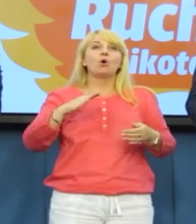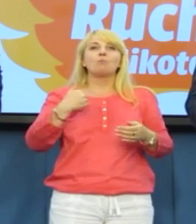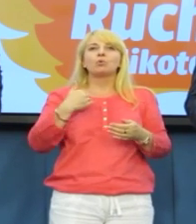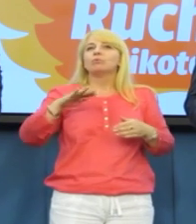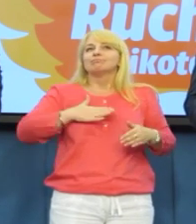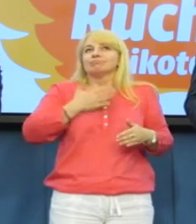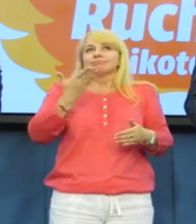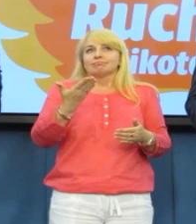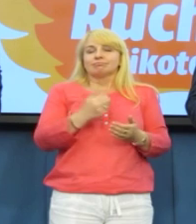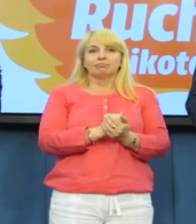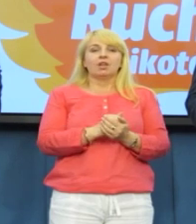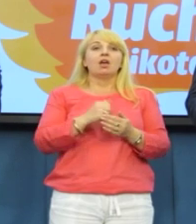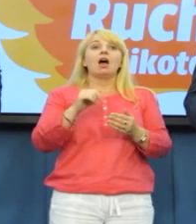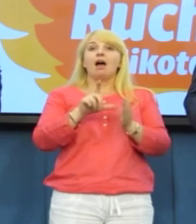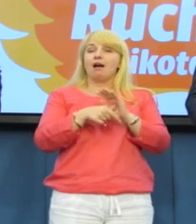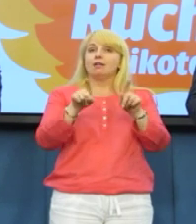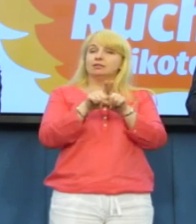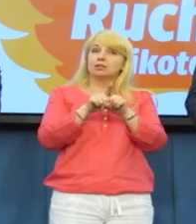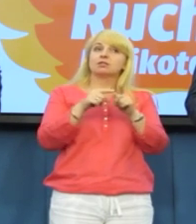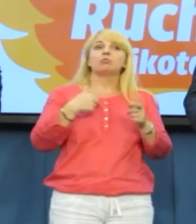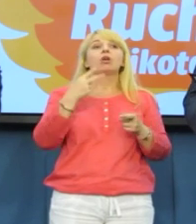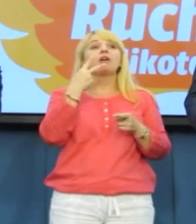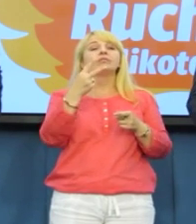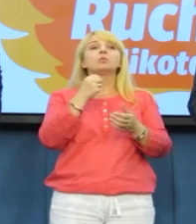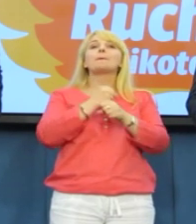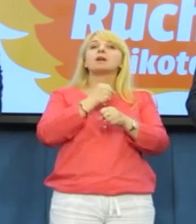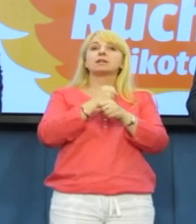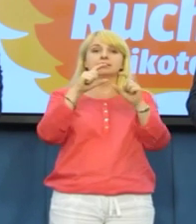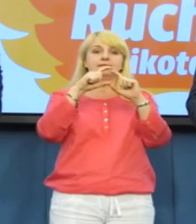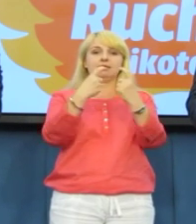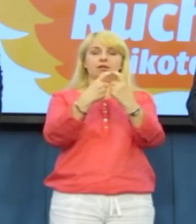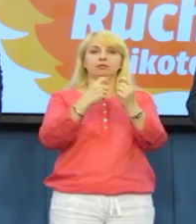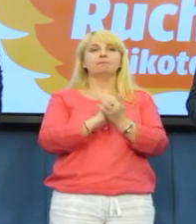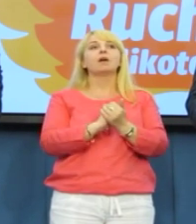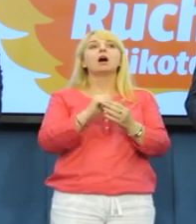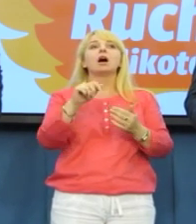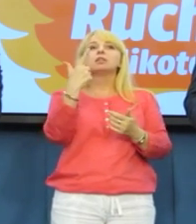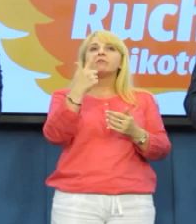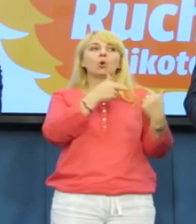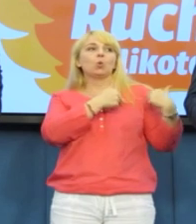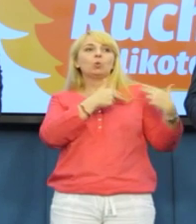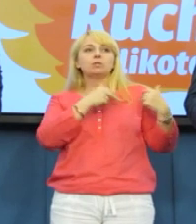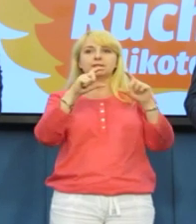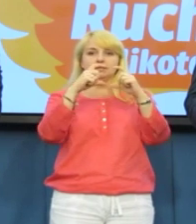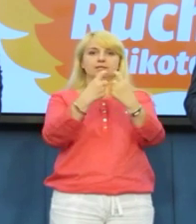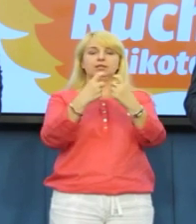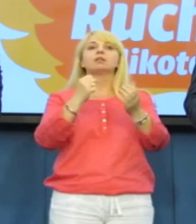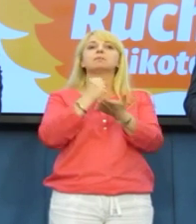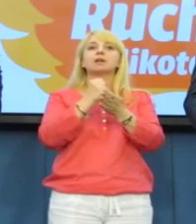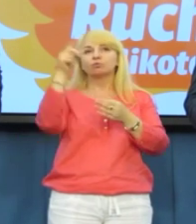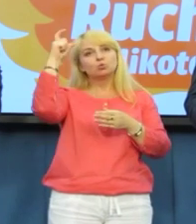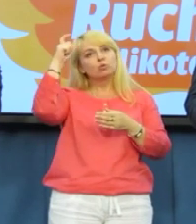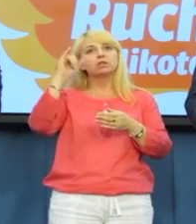związana z tą nowelizacją tej ustawy, a to są właśnie prace w Senacie. Otóż dwie senackie komisje, Senacka Komisja Praw